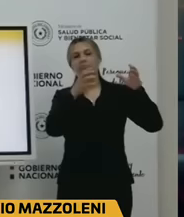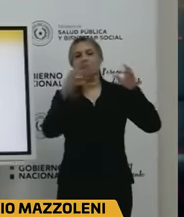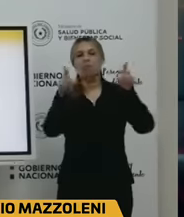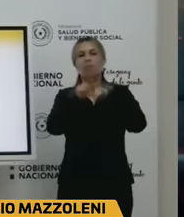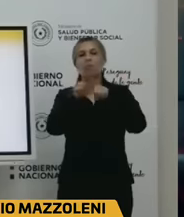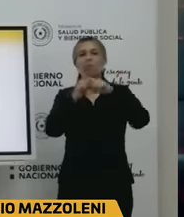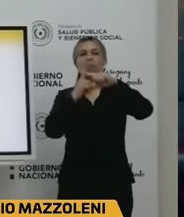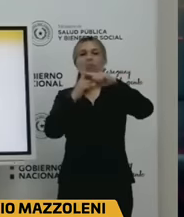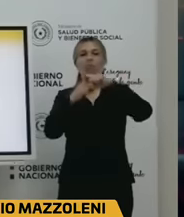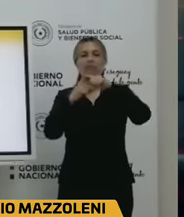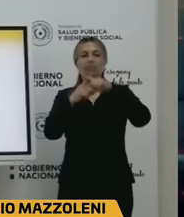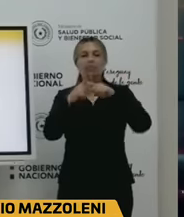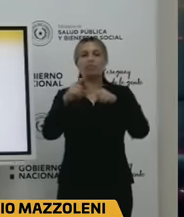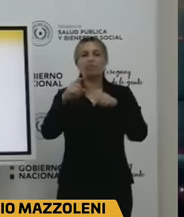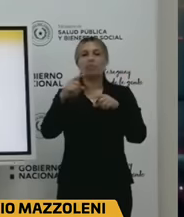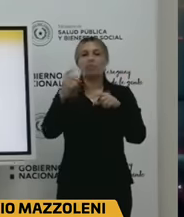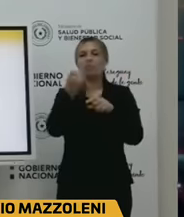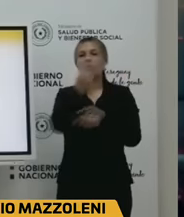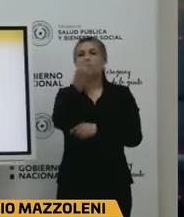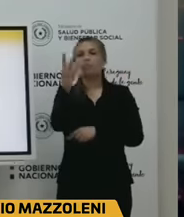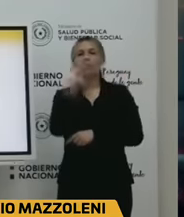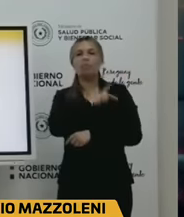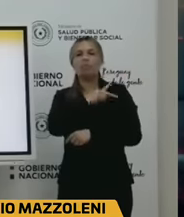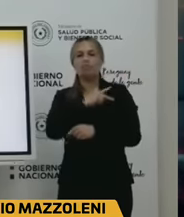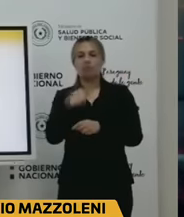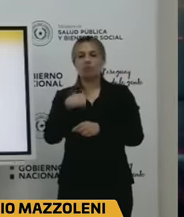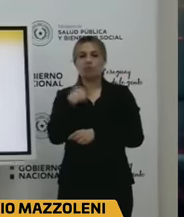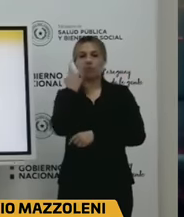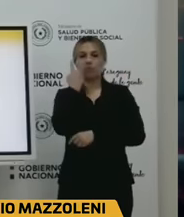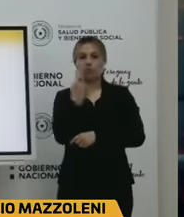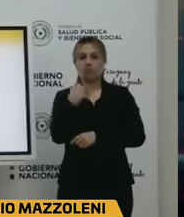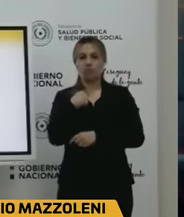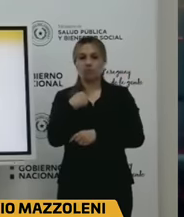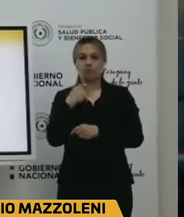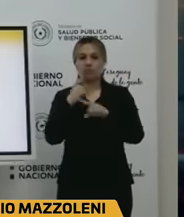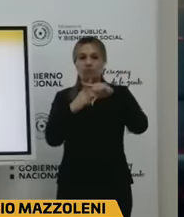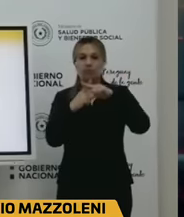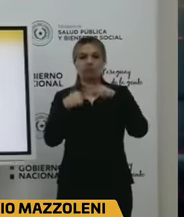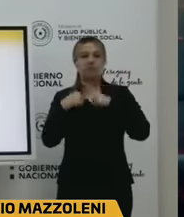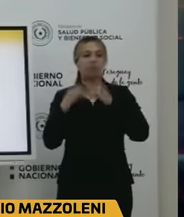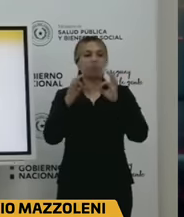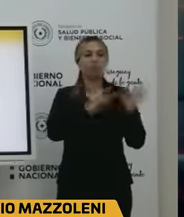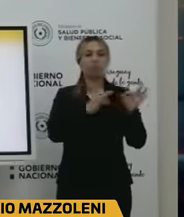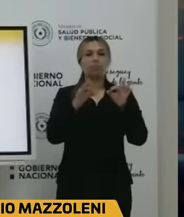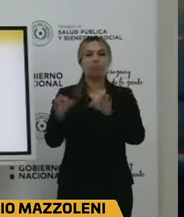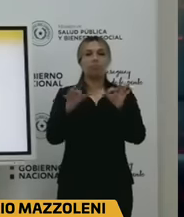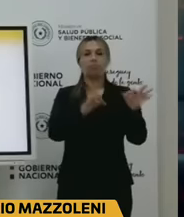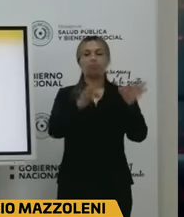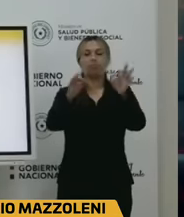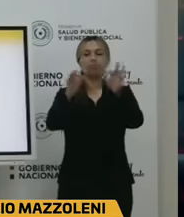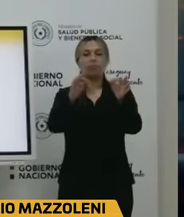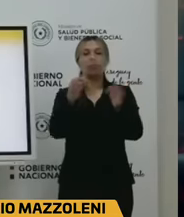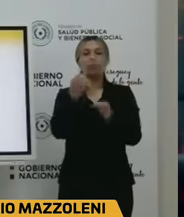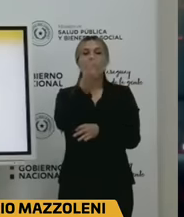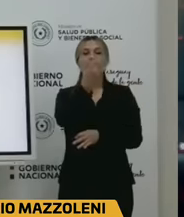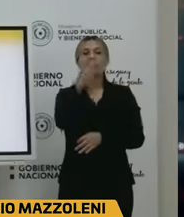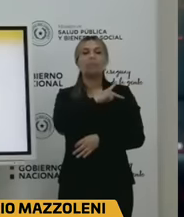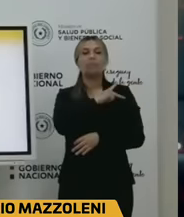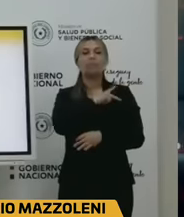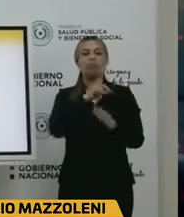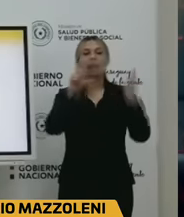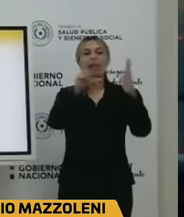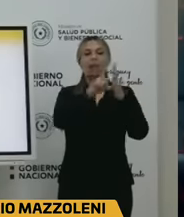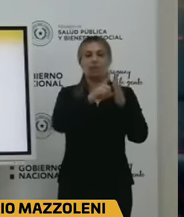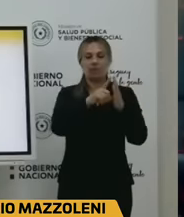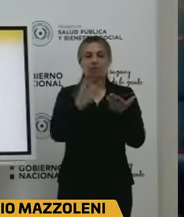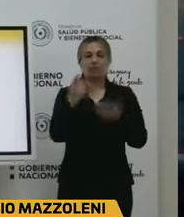indicador que se llama ROC, que es cuántas personas contagia un determinado individuo afectado, está prácticamente